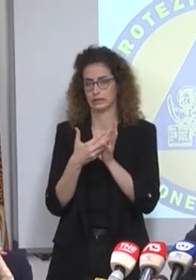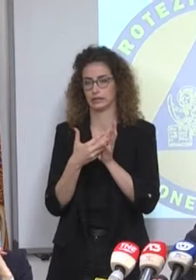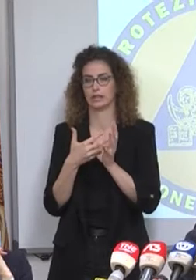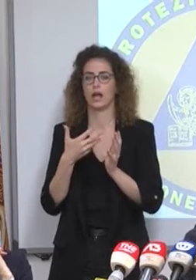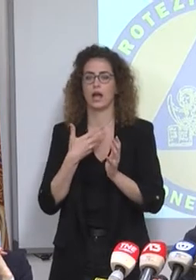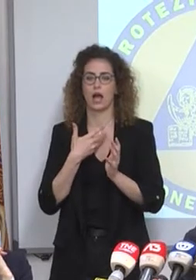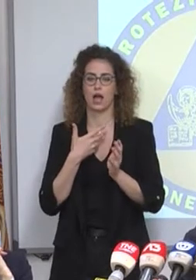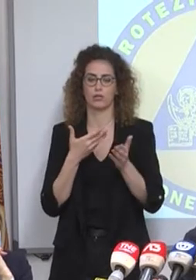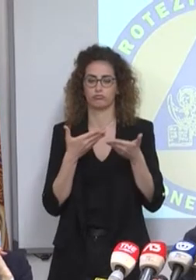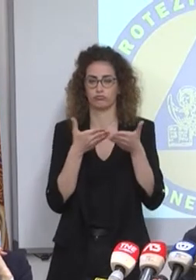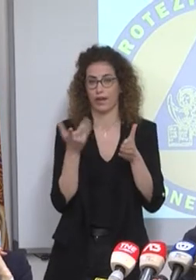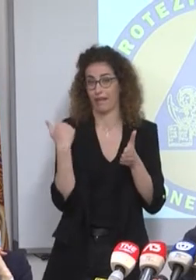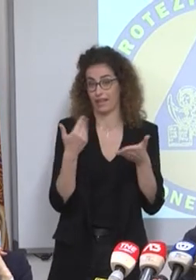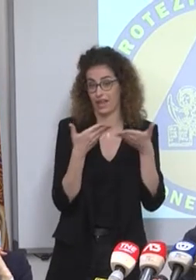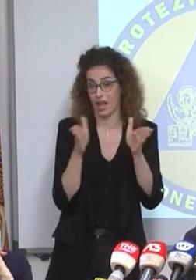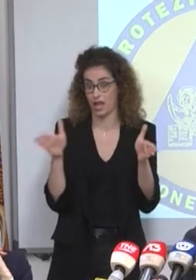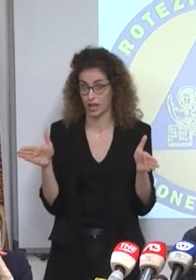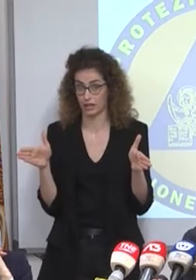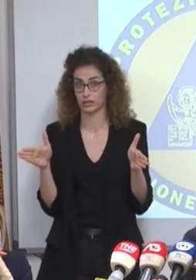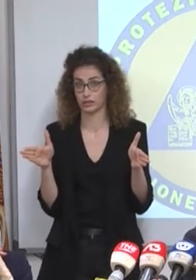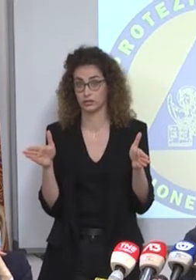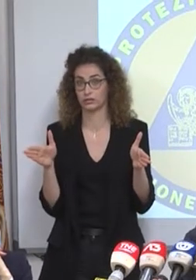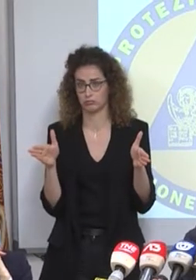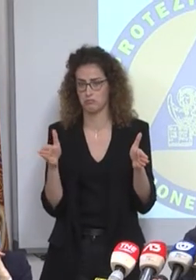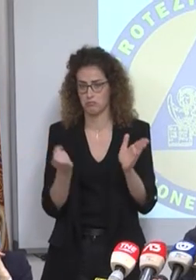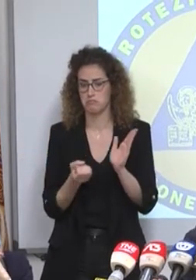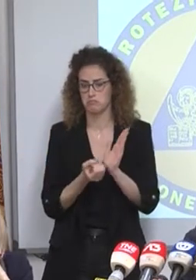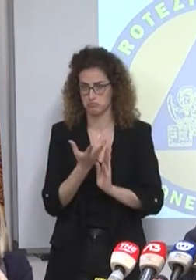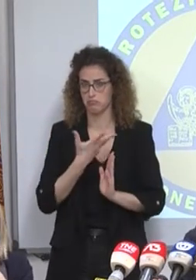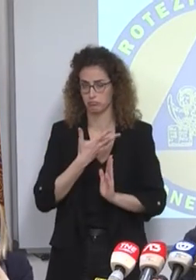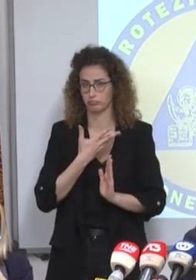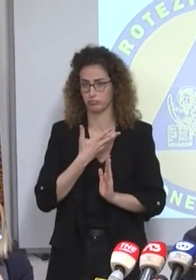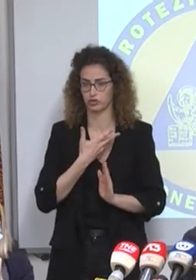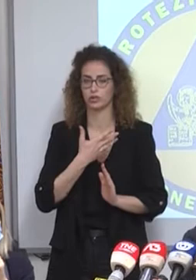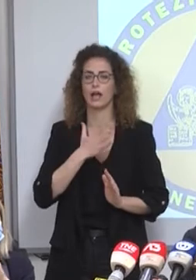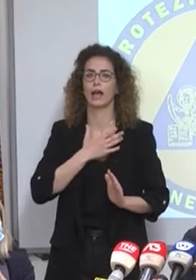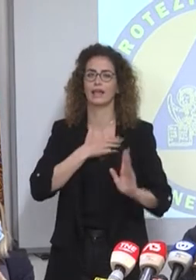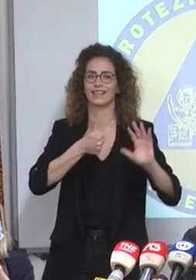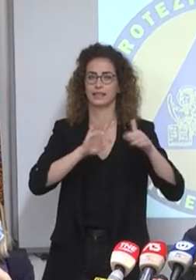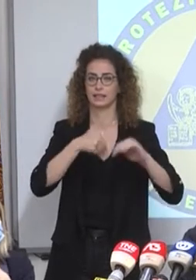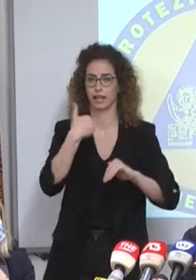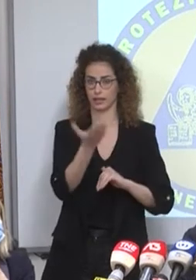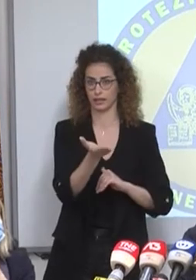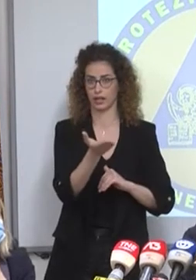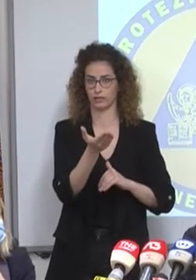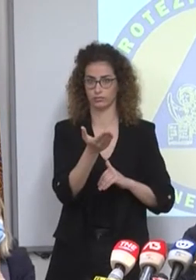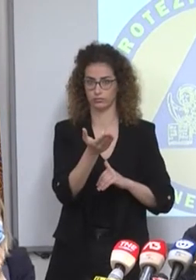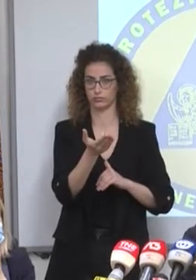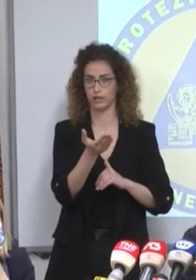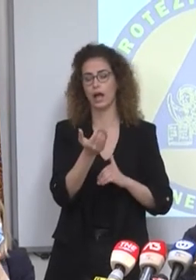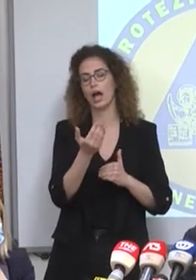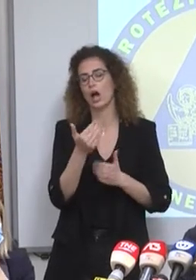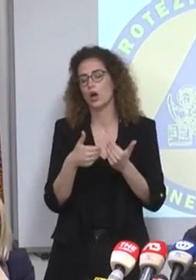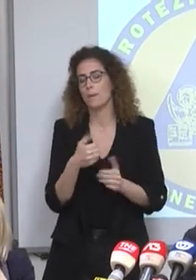di ieri a un'apertura che ha prodotto ben e parlo degli over 60 c'è di chi ha più di 60 anni di continuare con un po di